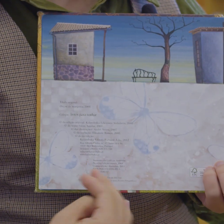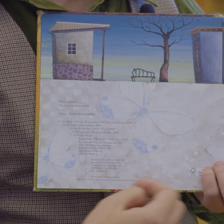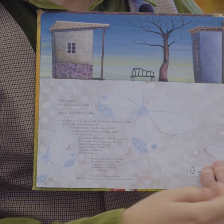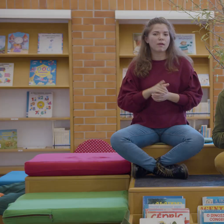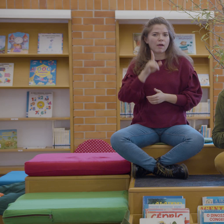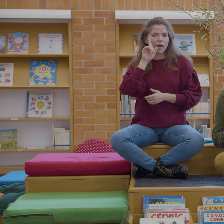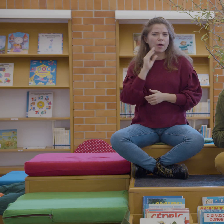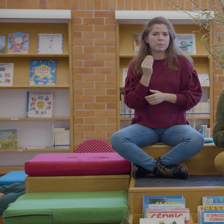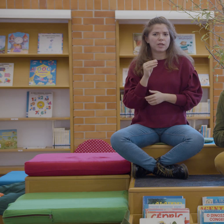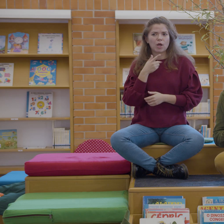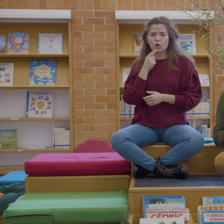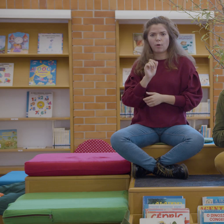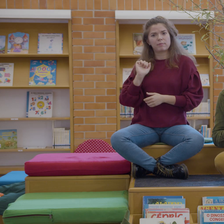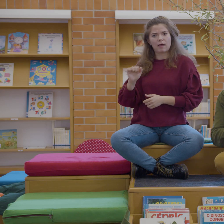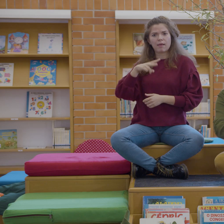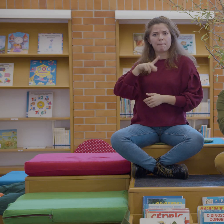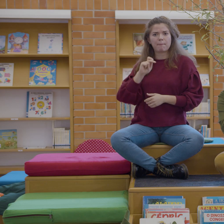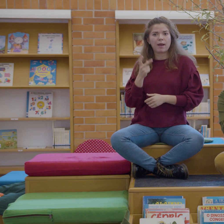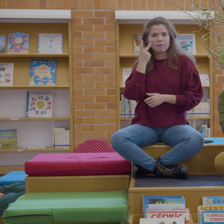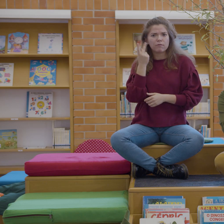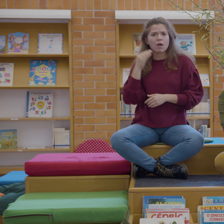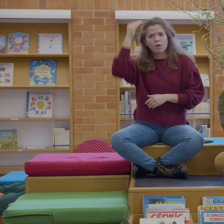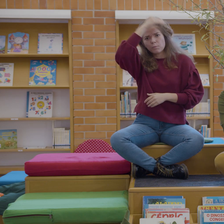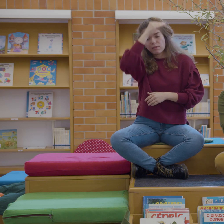A Mara vivia numa pequena aldeia.